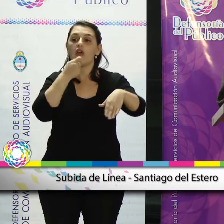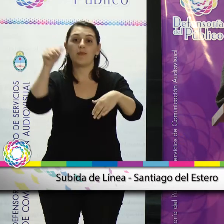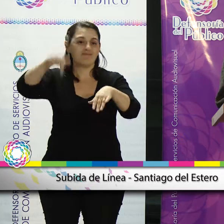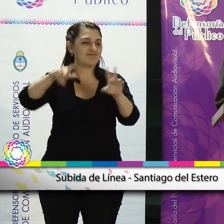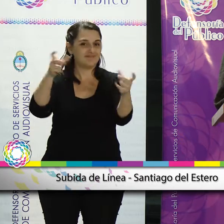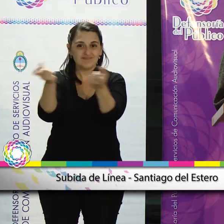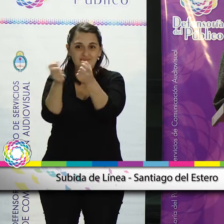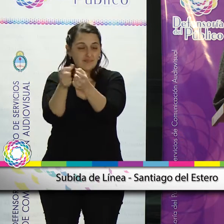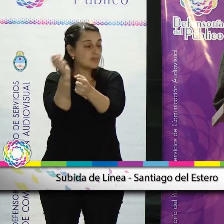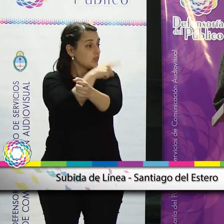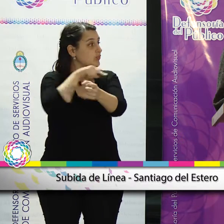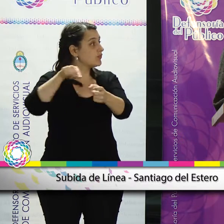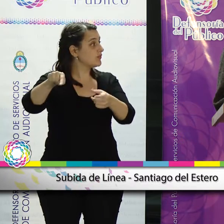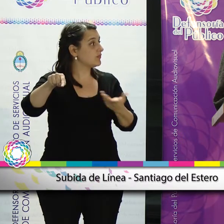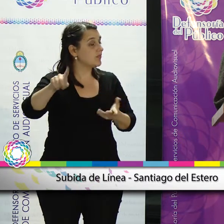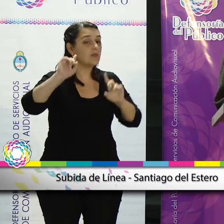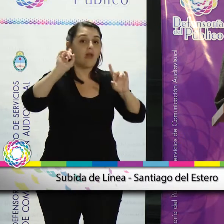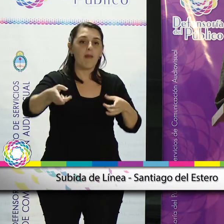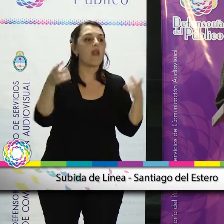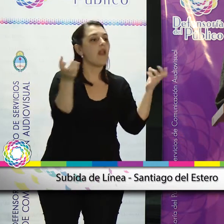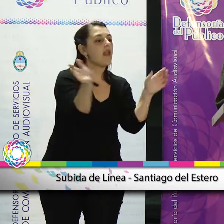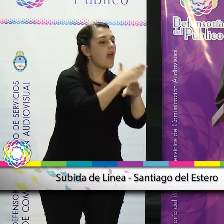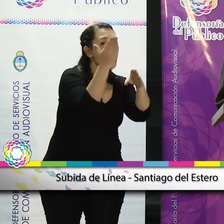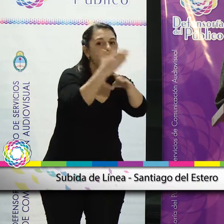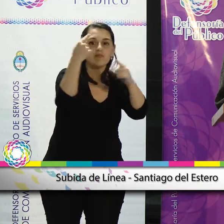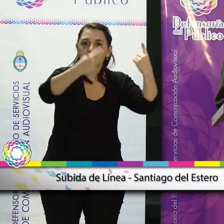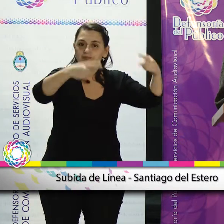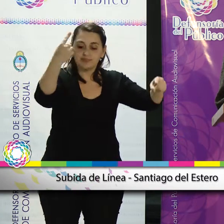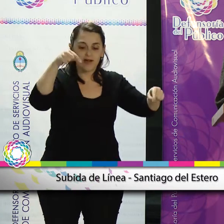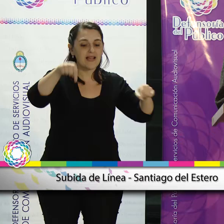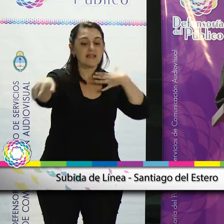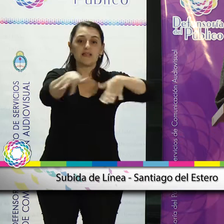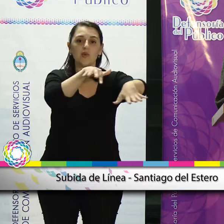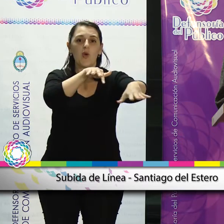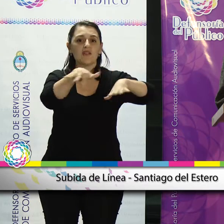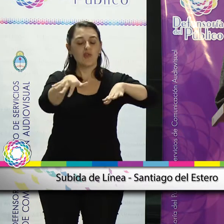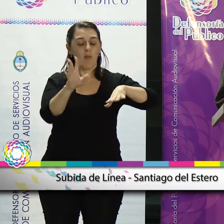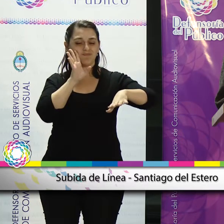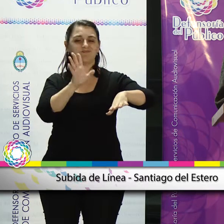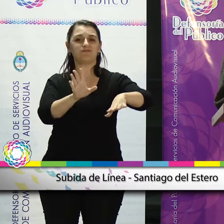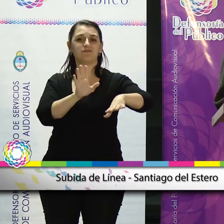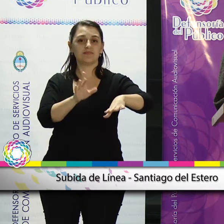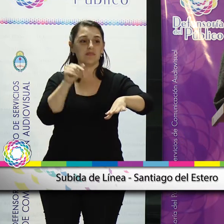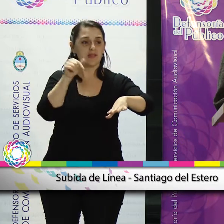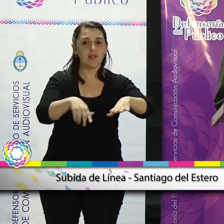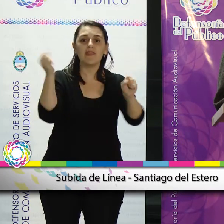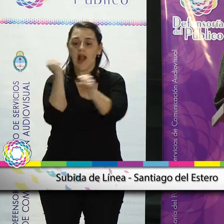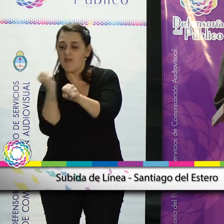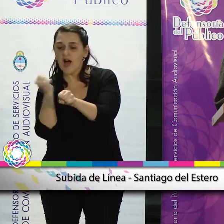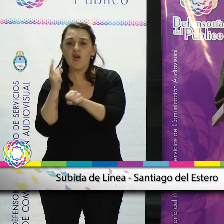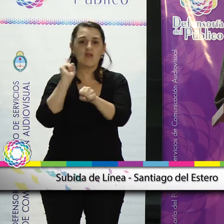tanto como las grandes redacciones están atravesando una situación de vulnerabilidad tanto laboral como discursiva